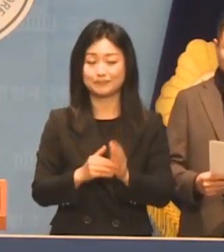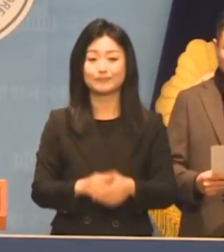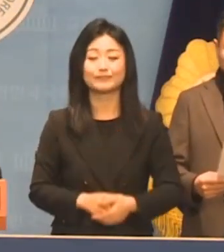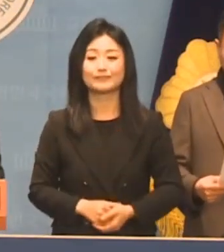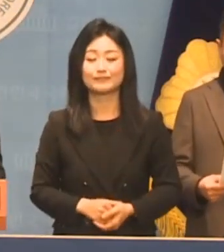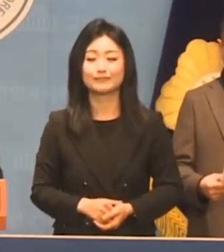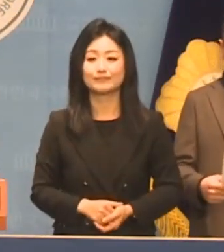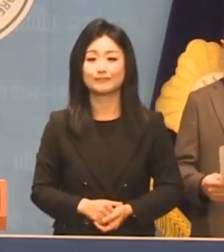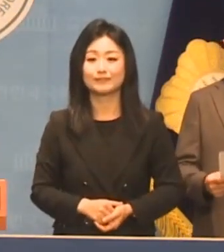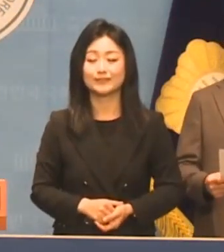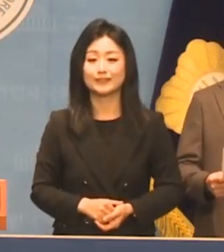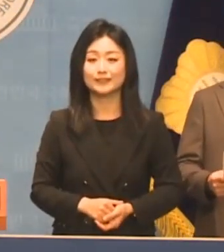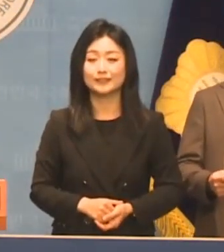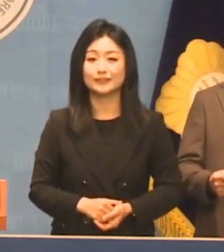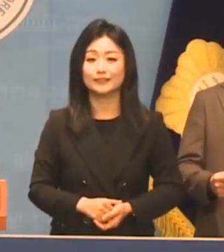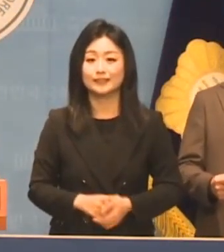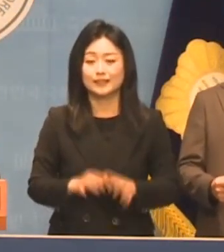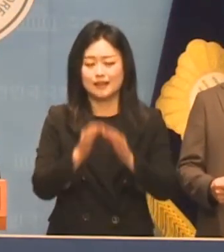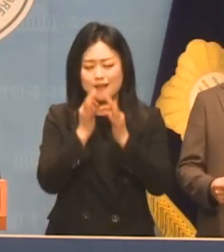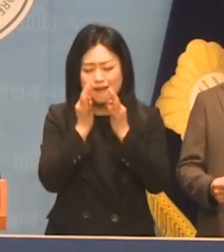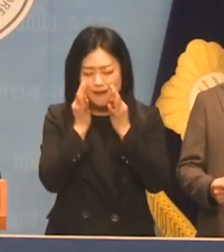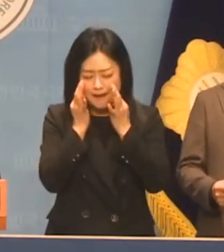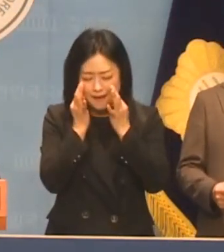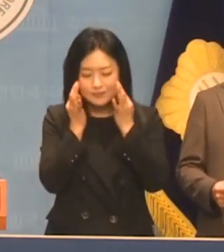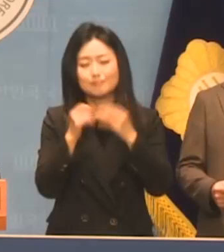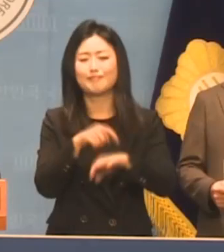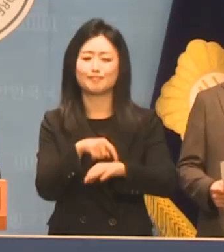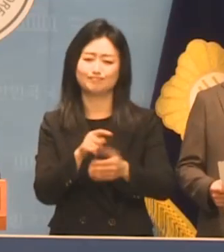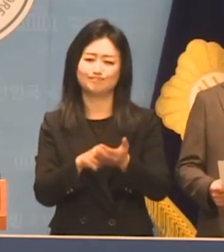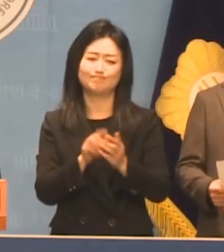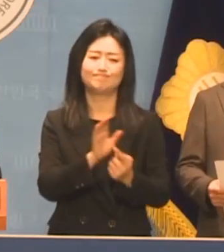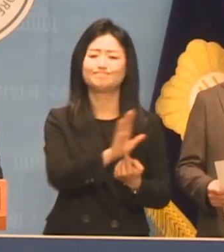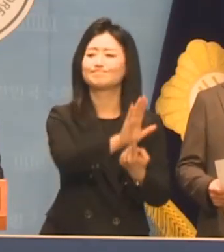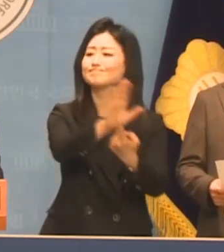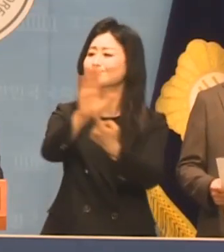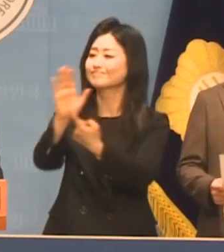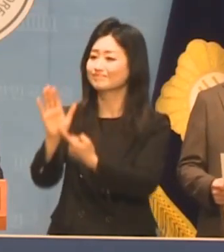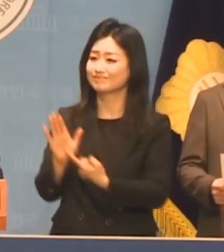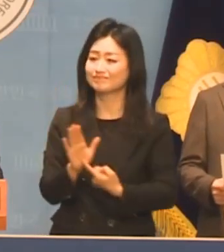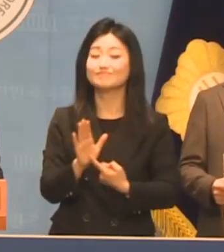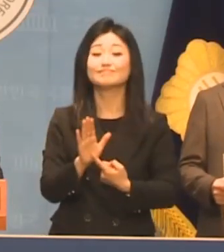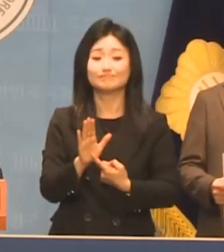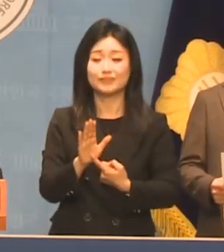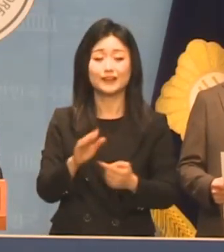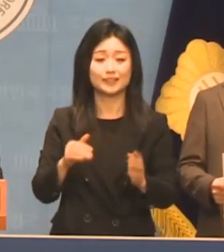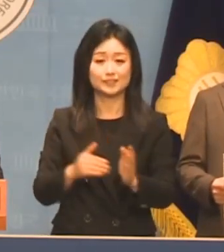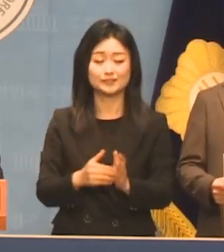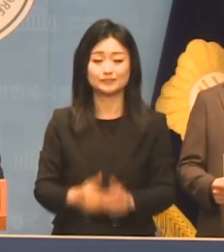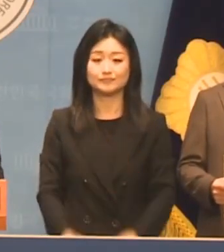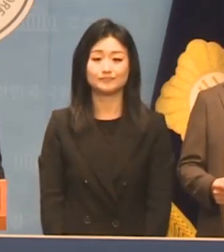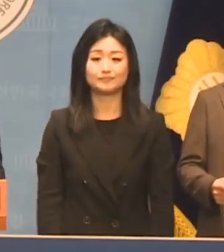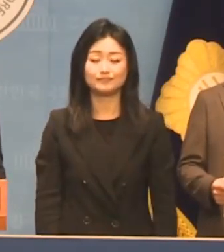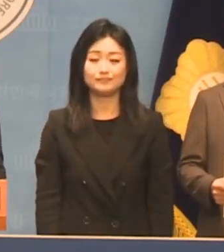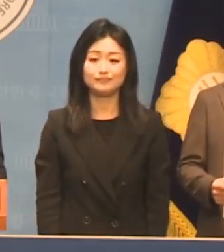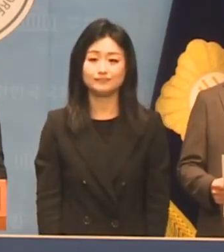네, 지금 간절한 목소리를 전국 소상공인 자영업자 대표들이 말씀하셨습니다.